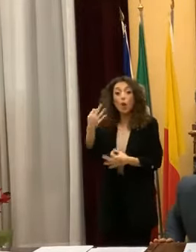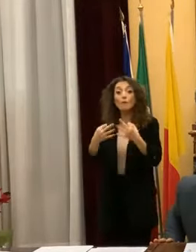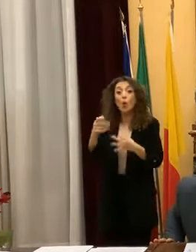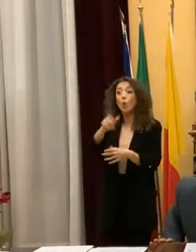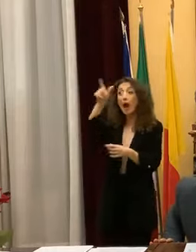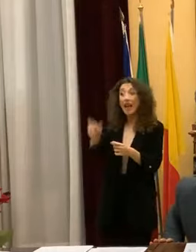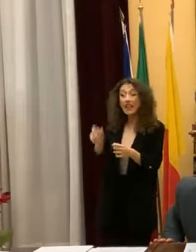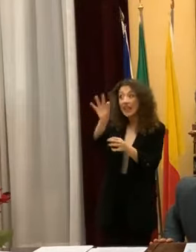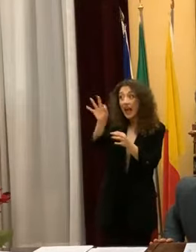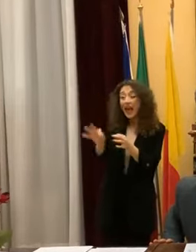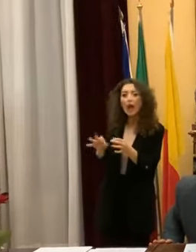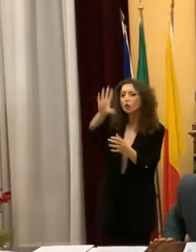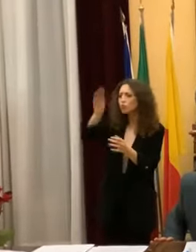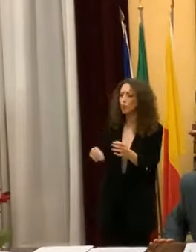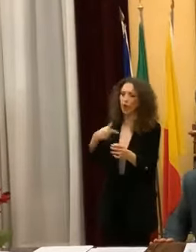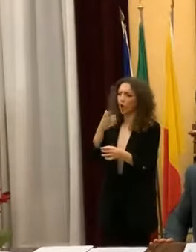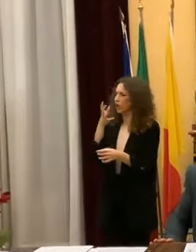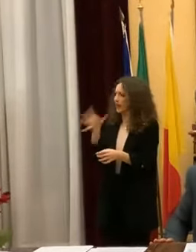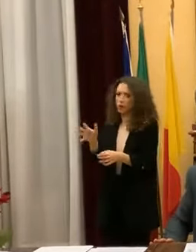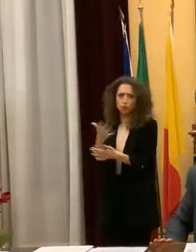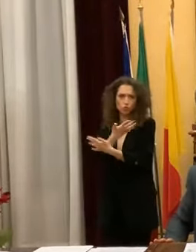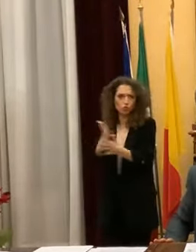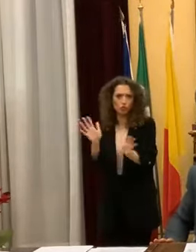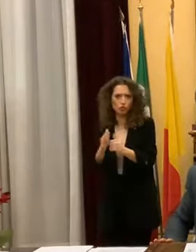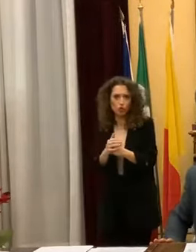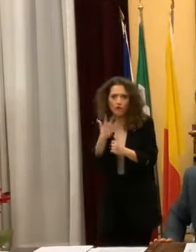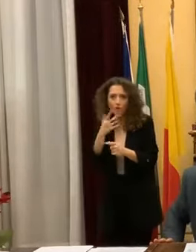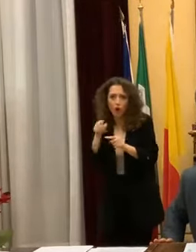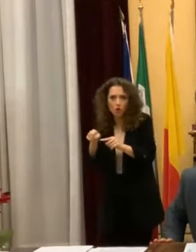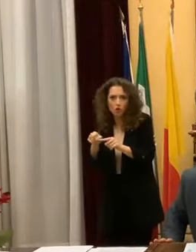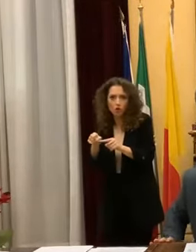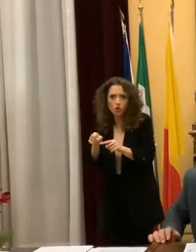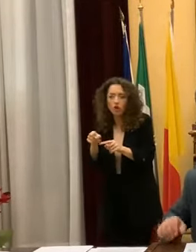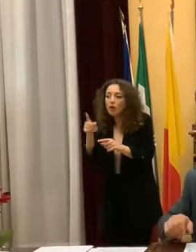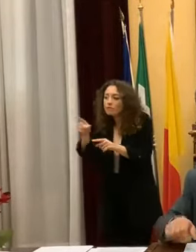tutte, e quindi dovranno spiegare come mai.